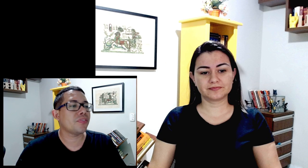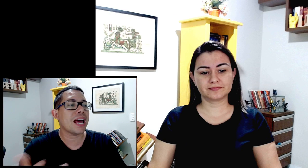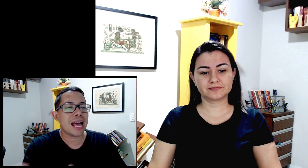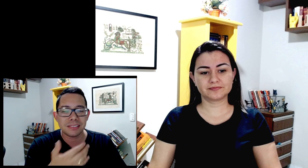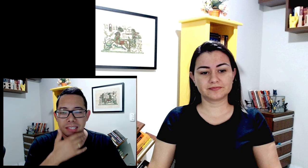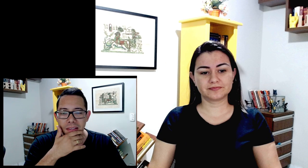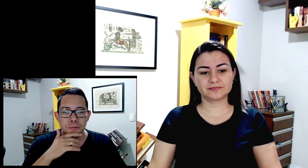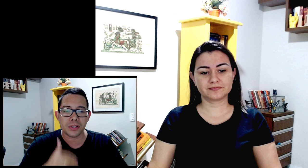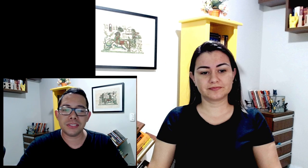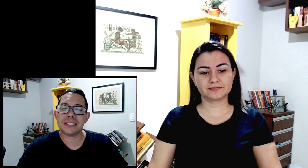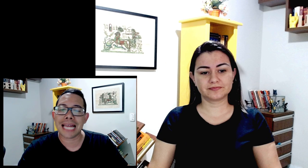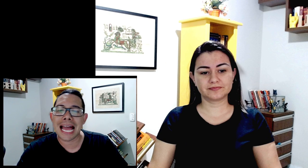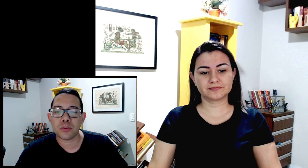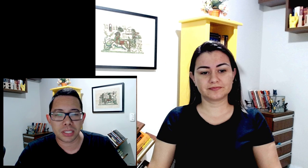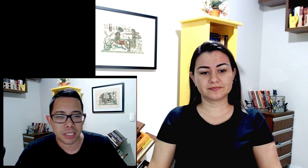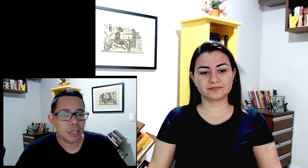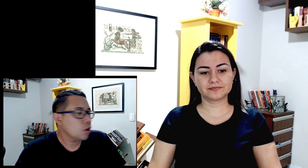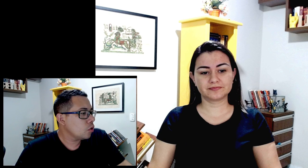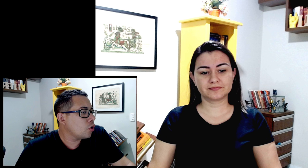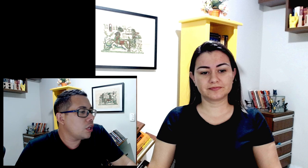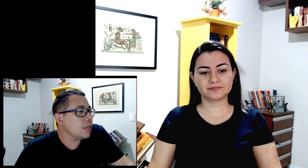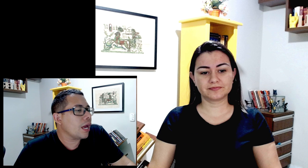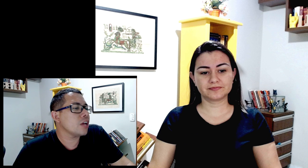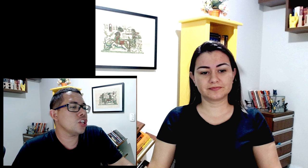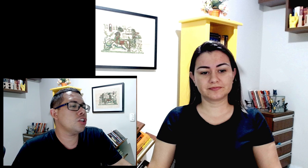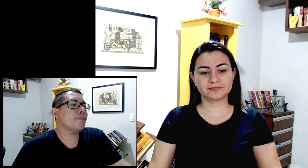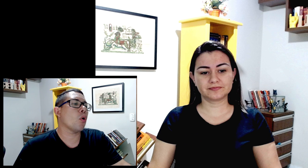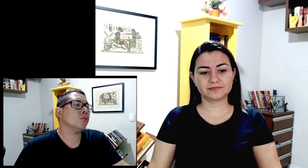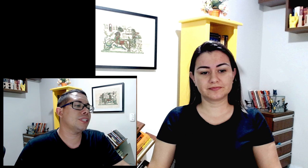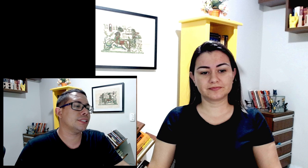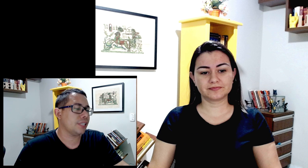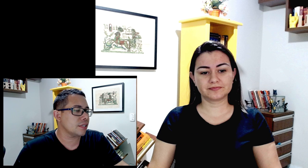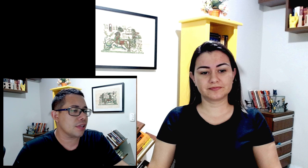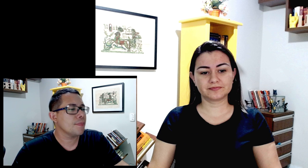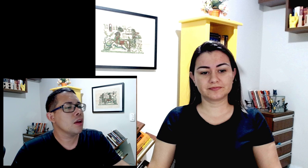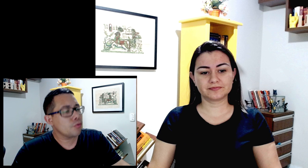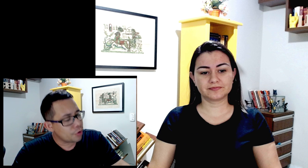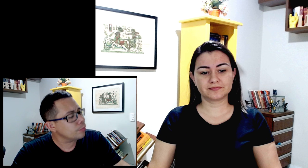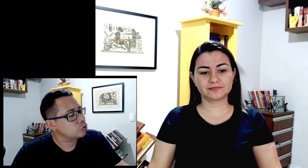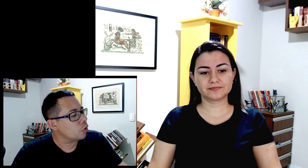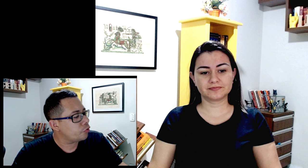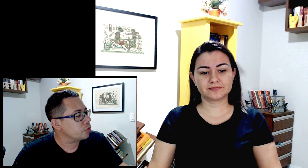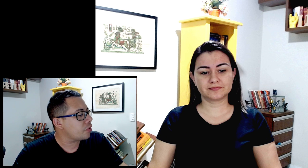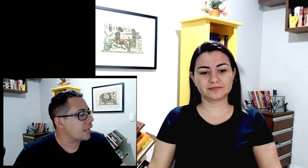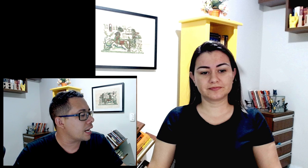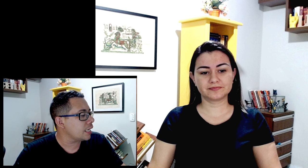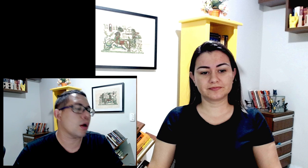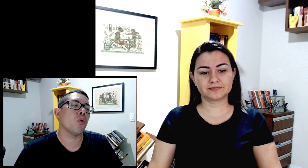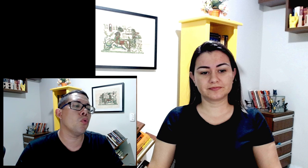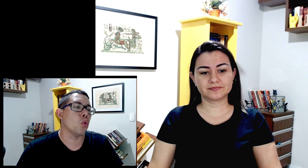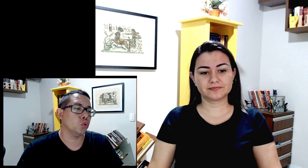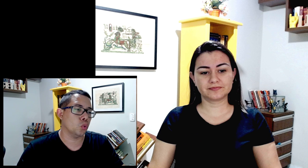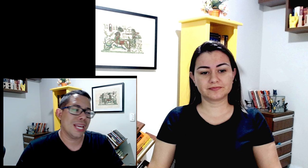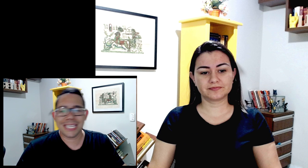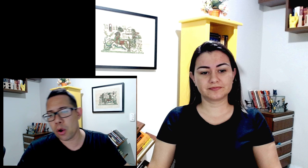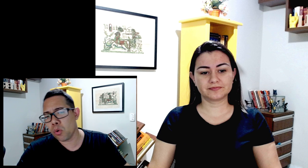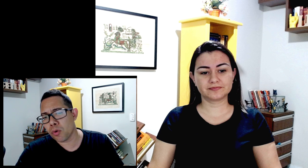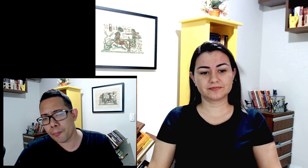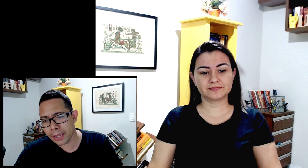próxima frase né que foi citado aqui que a gente com certeza vamos ouvir falar em algum culto em algum